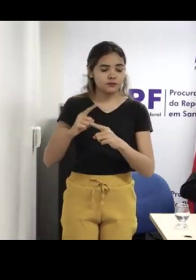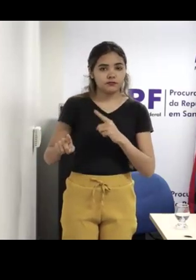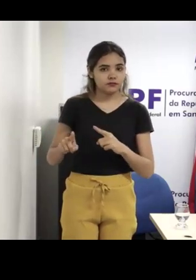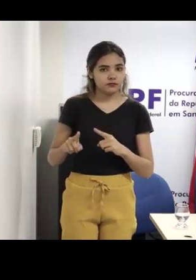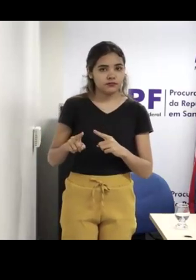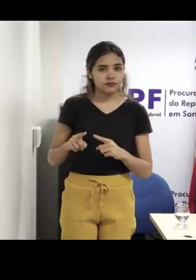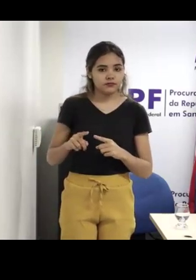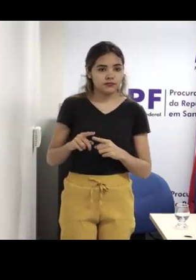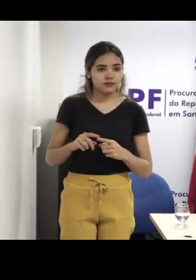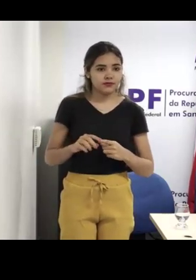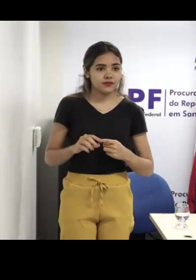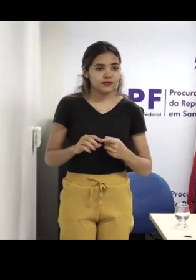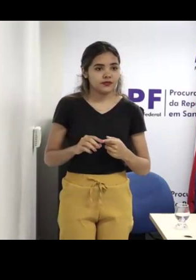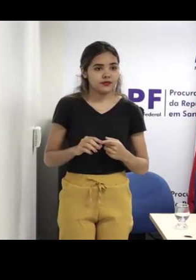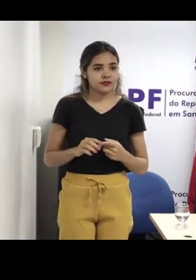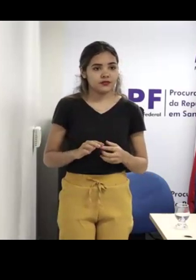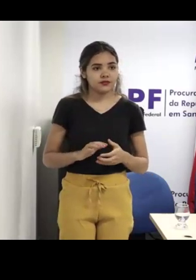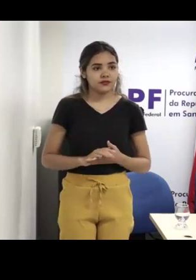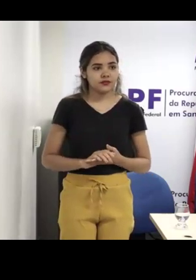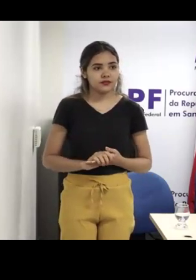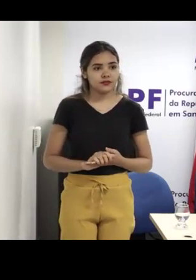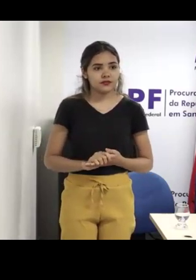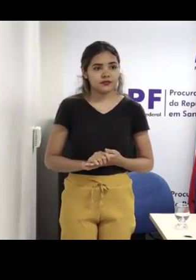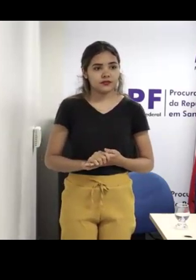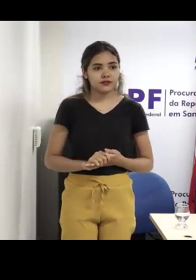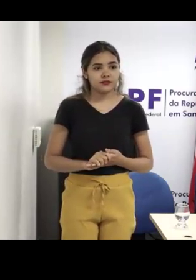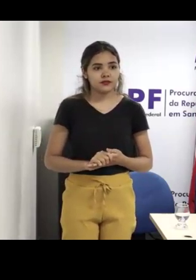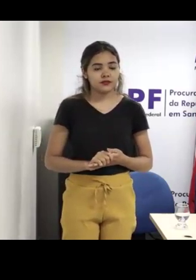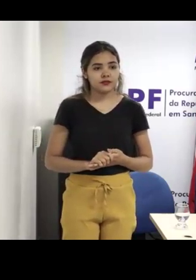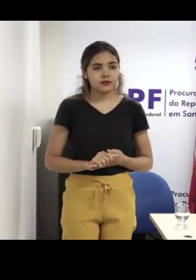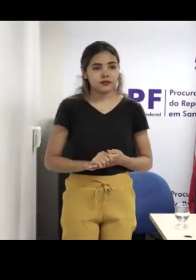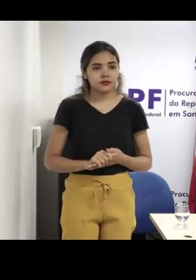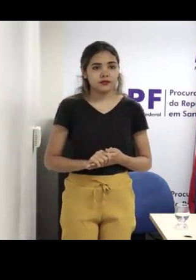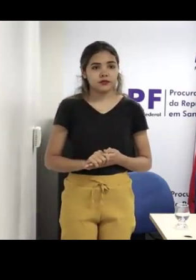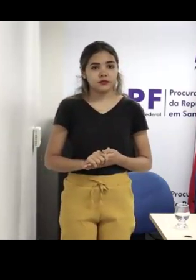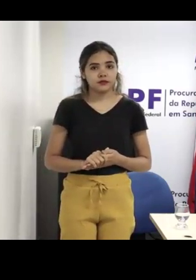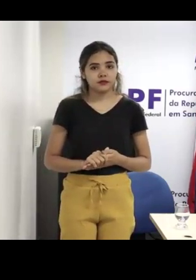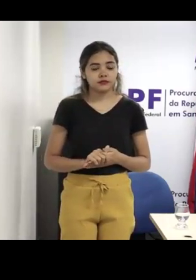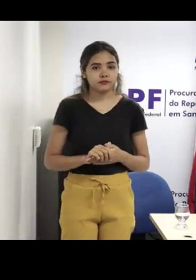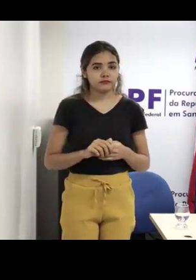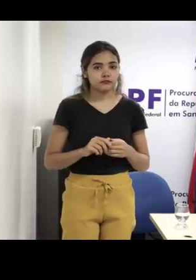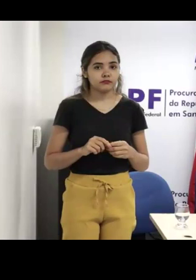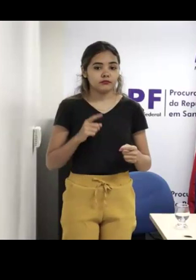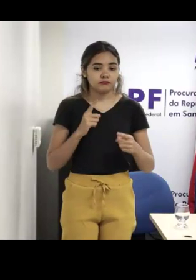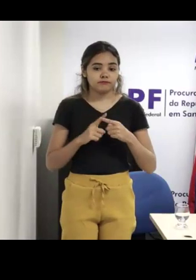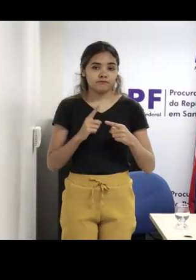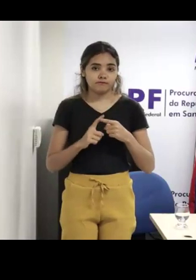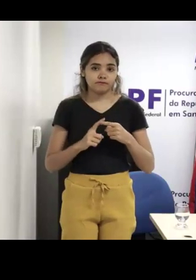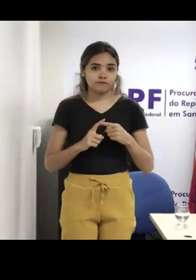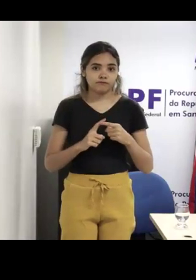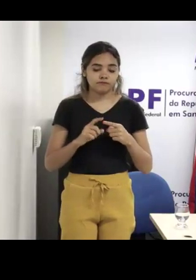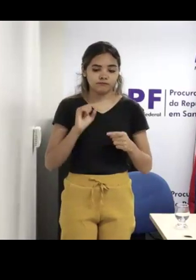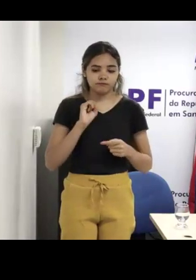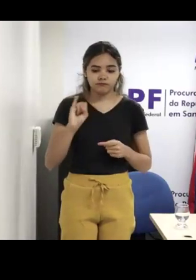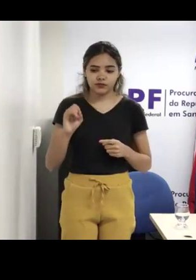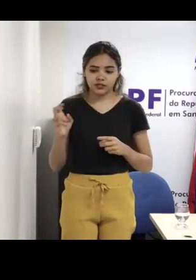avião Já que é possível pela internet apagar remotamente e quem usa o WhatsApp sabe que tem